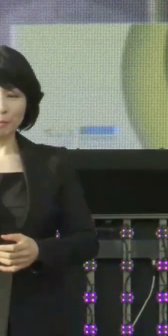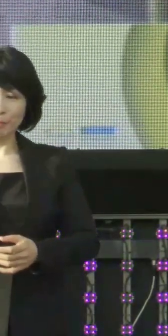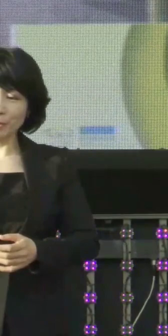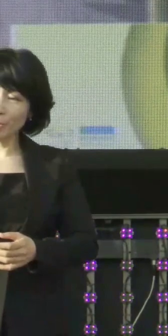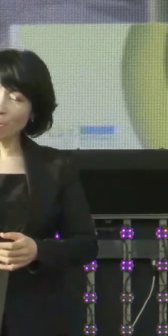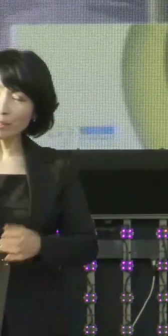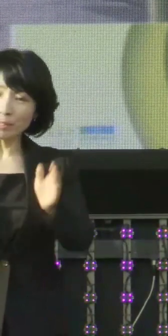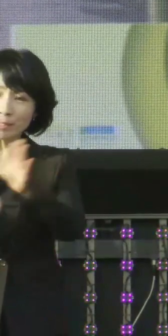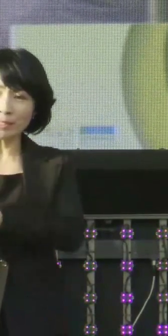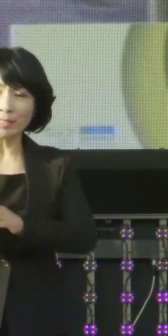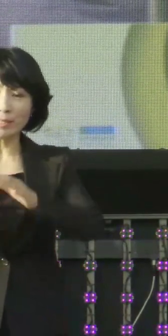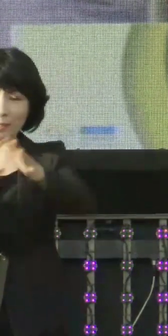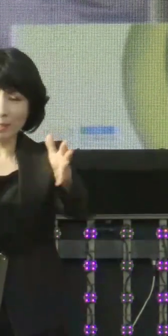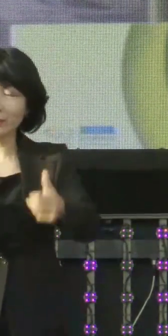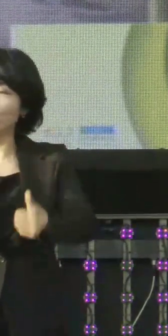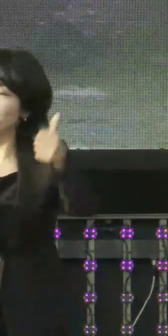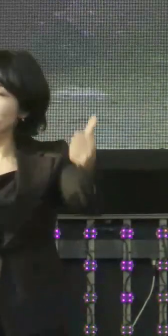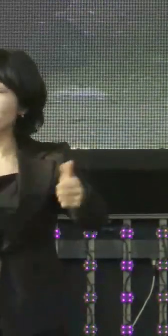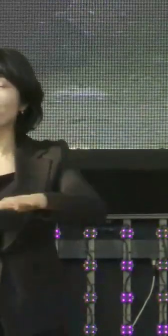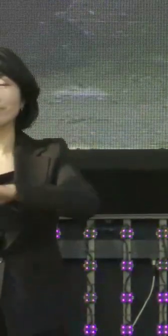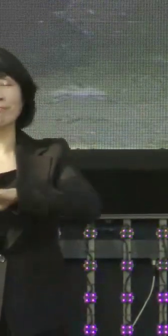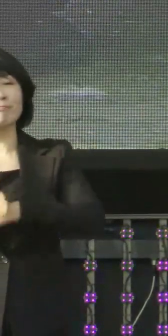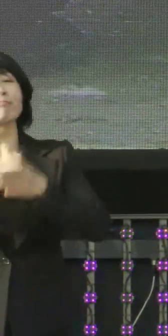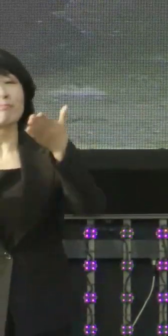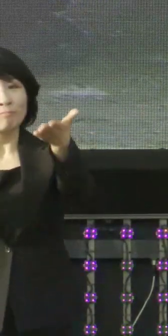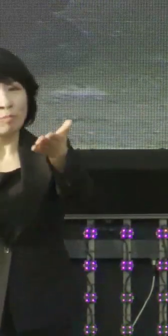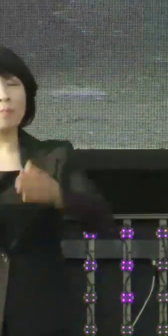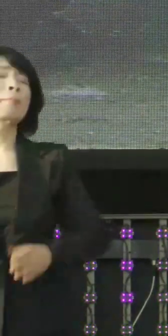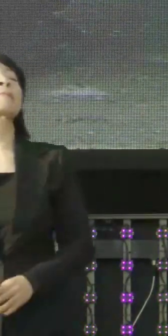여러분께도 진심으로 감사드립니다.